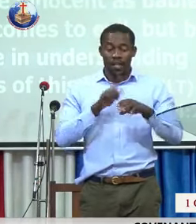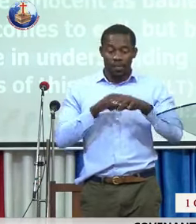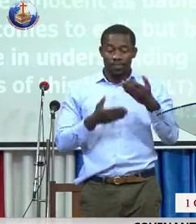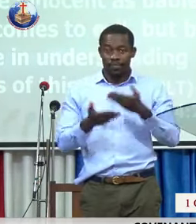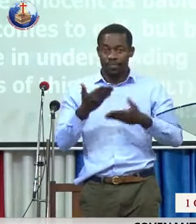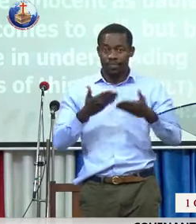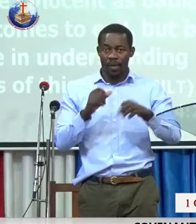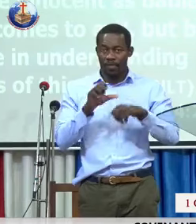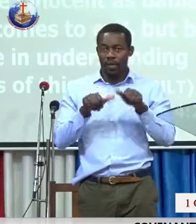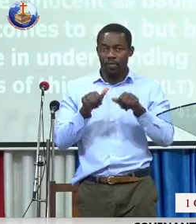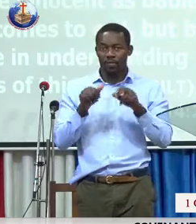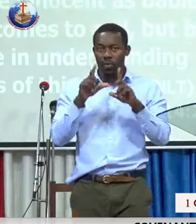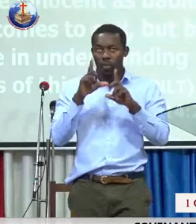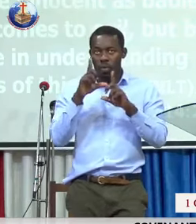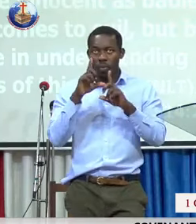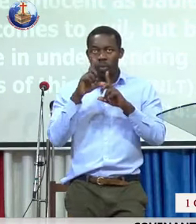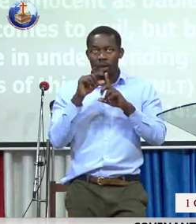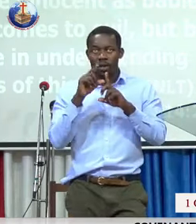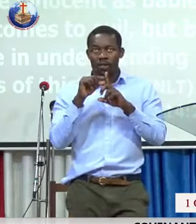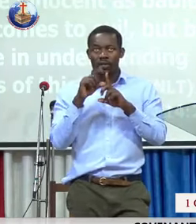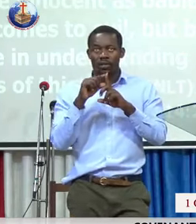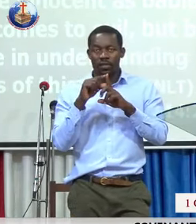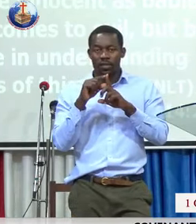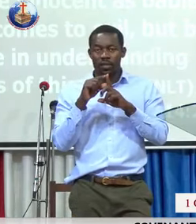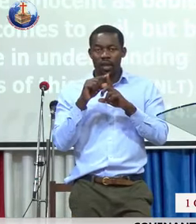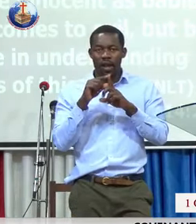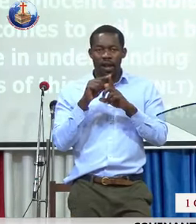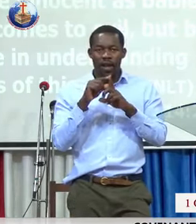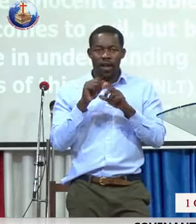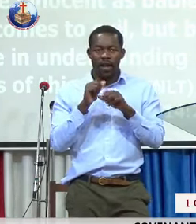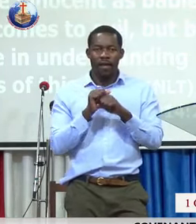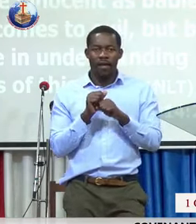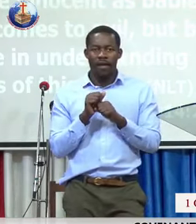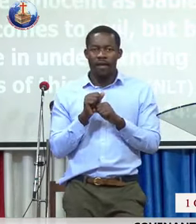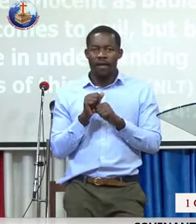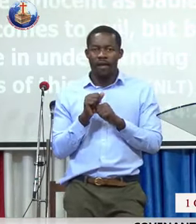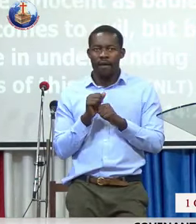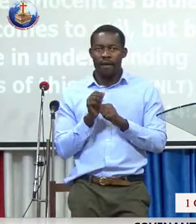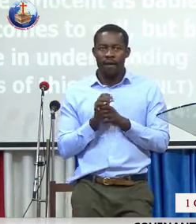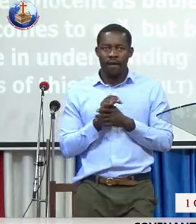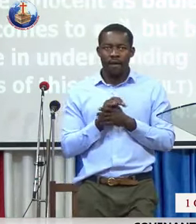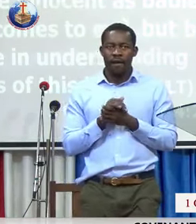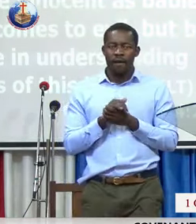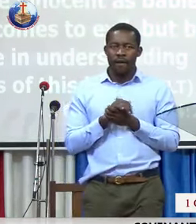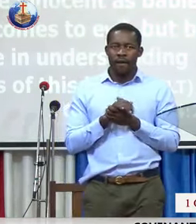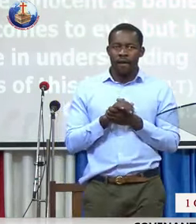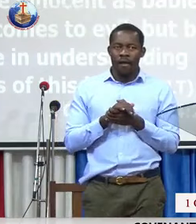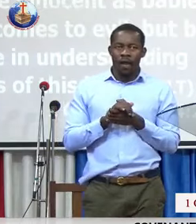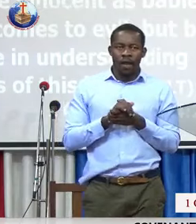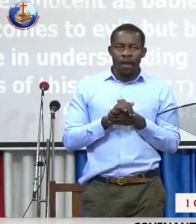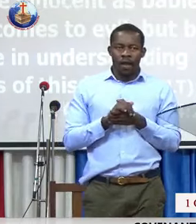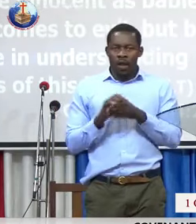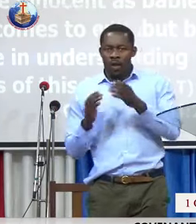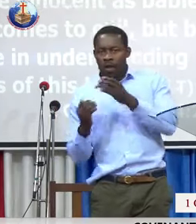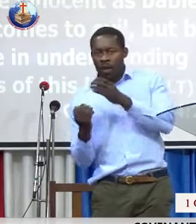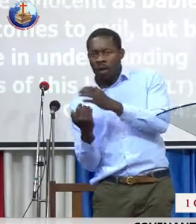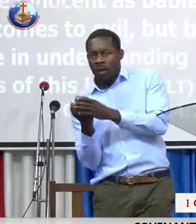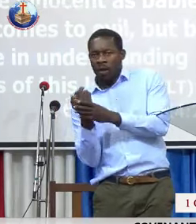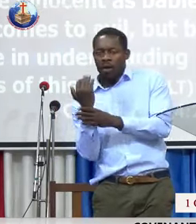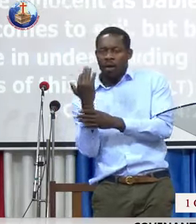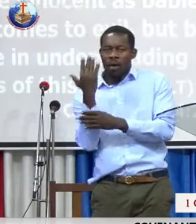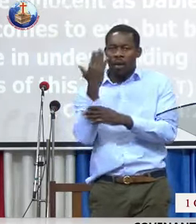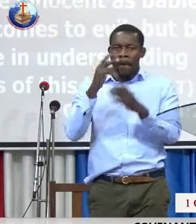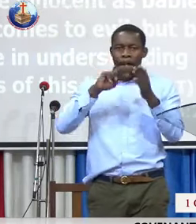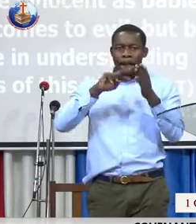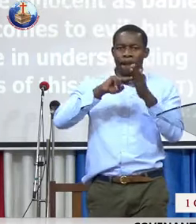are, you remember we said having an objective existence. Wakati tulikuwa tunaongelea hilo neno kukua ni, basi tulikuwa